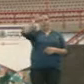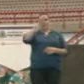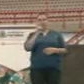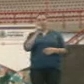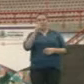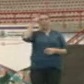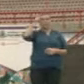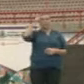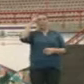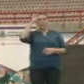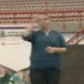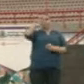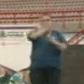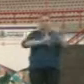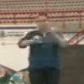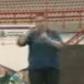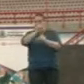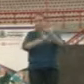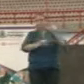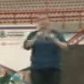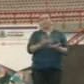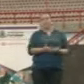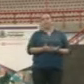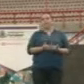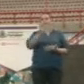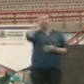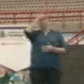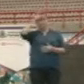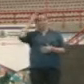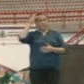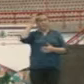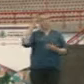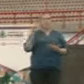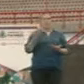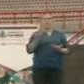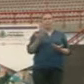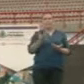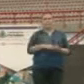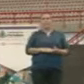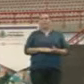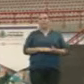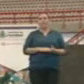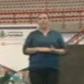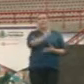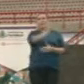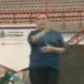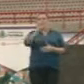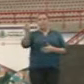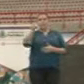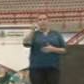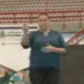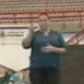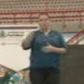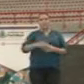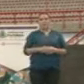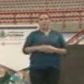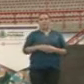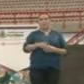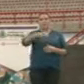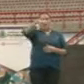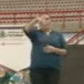antropocentrismo, racionalismo. Agora, esses artistas, eles eram patrocinados. O nome do patrocínio na época a gente chama de